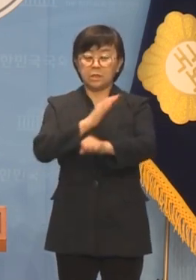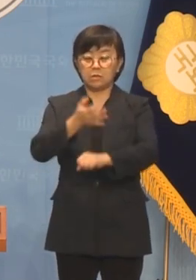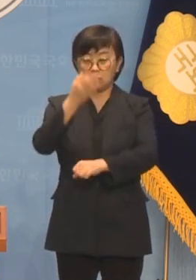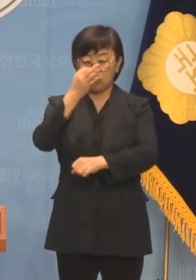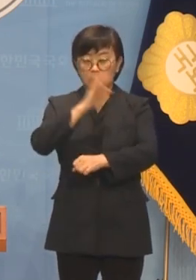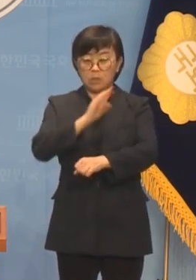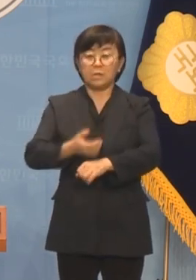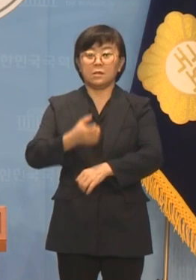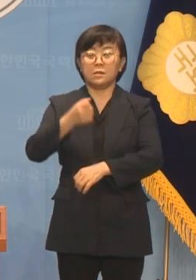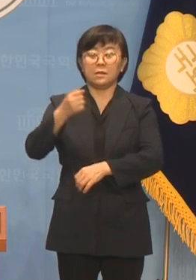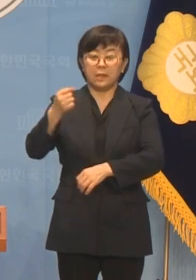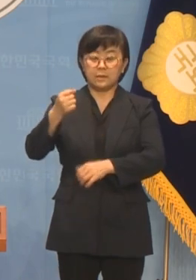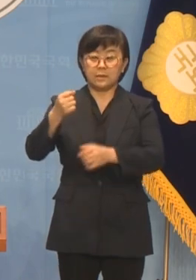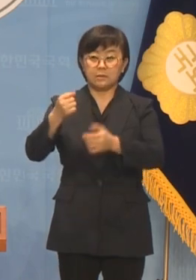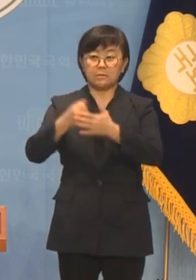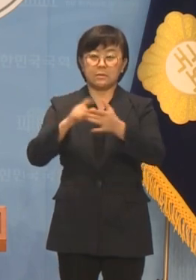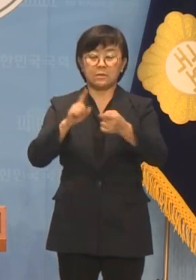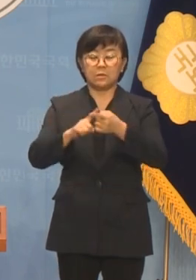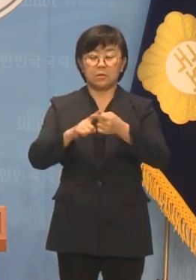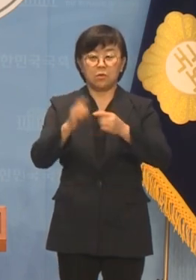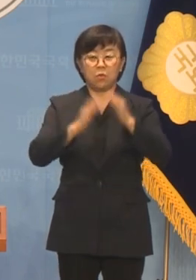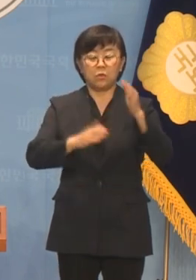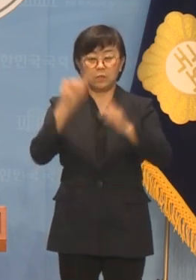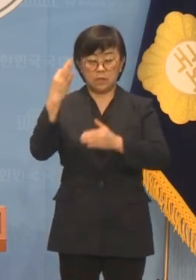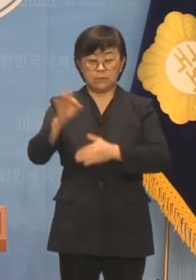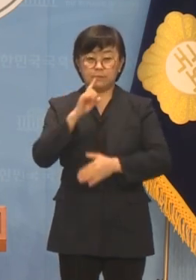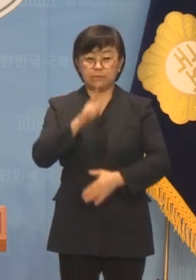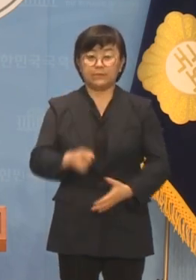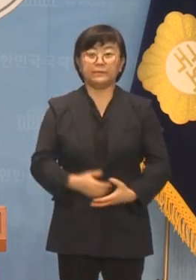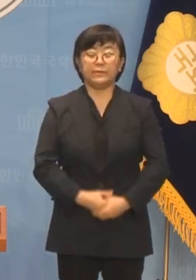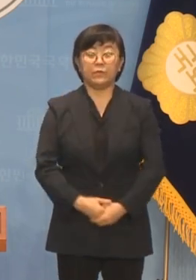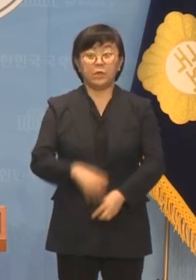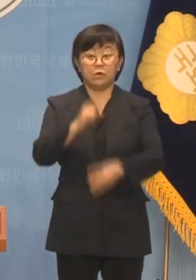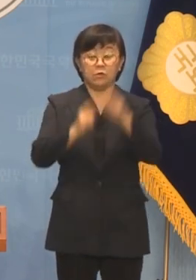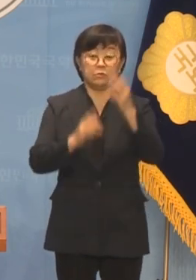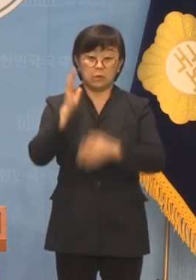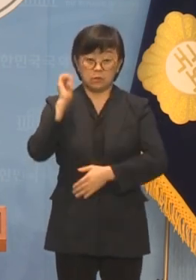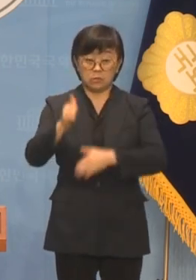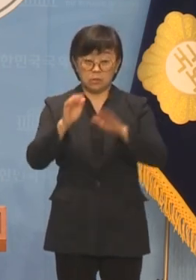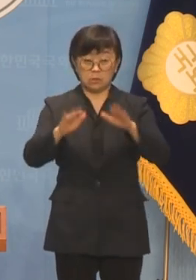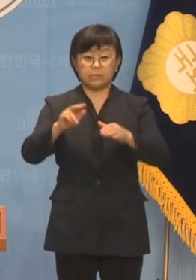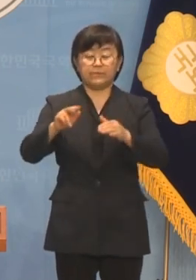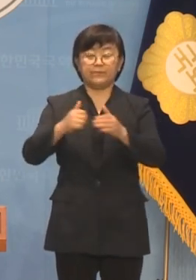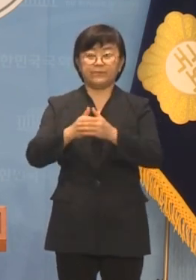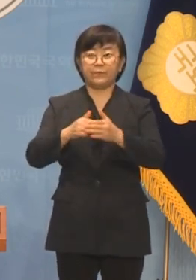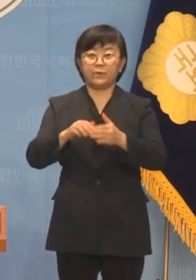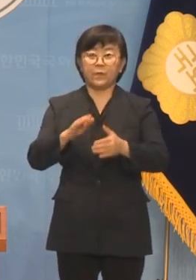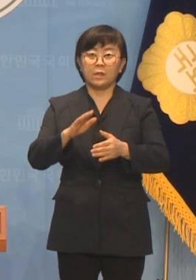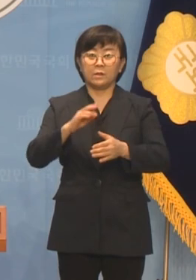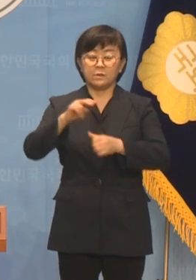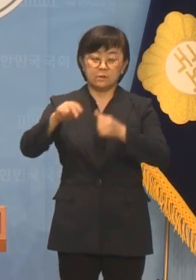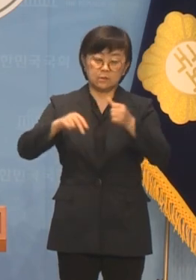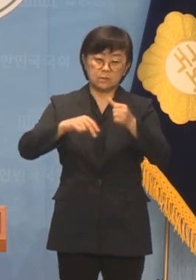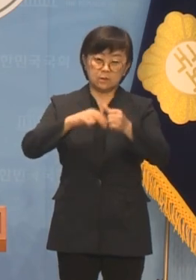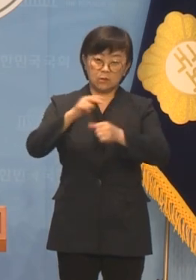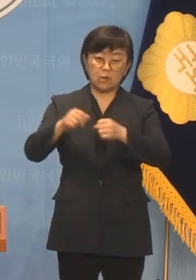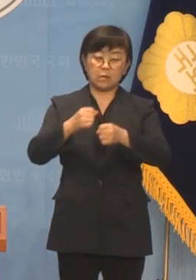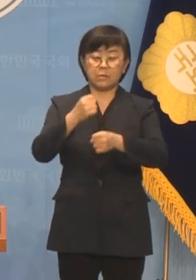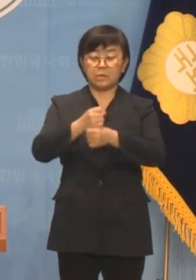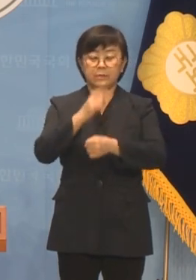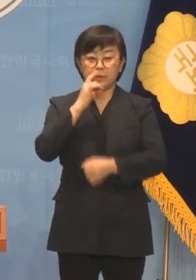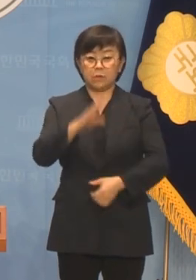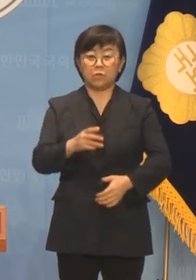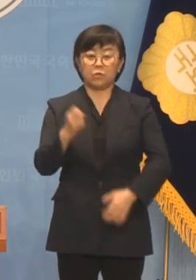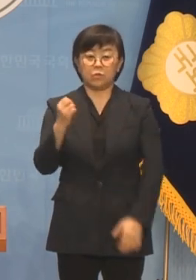것임을 분명히 경고합니다. 윤 대통령은 이러한 기형적 사태를 만들어서는 안 됨은